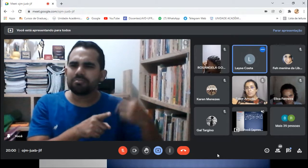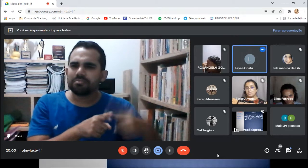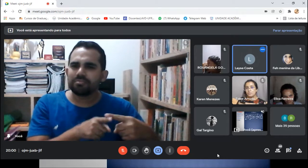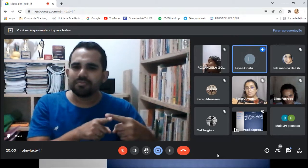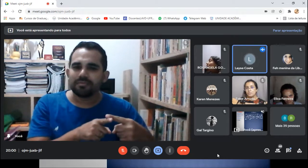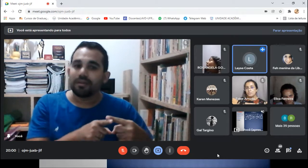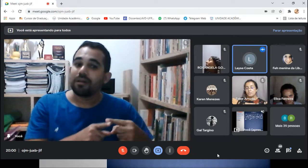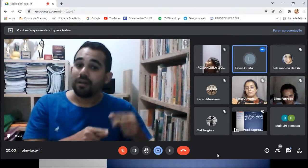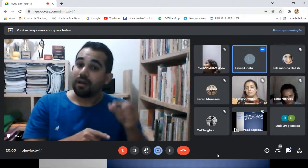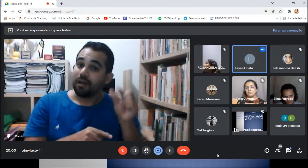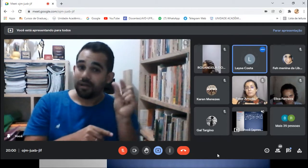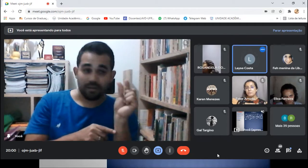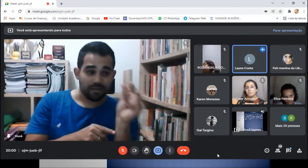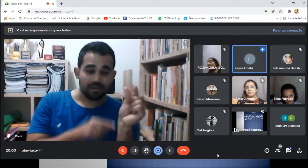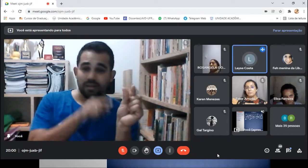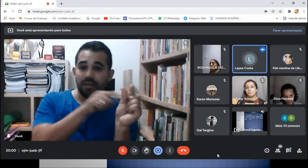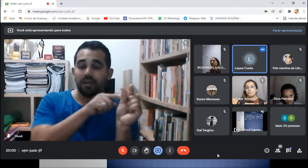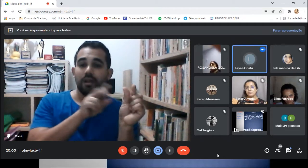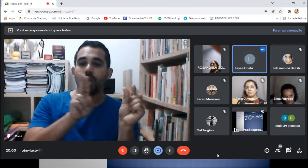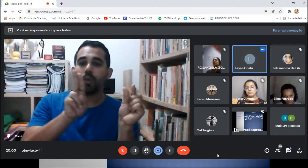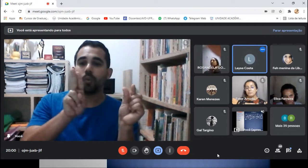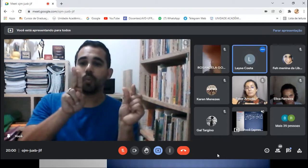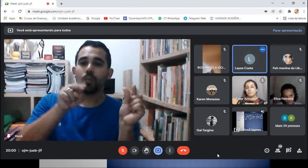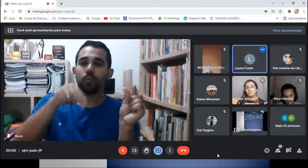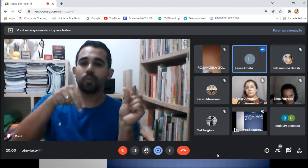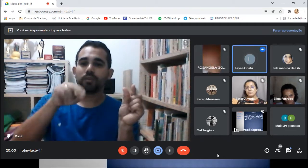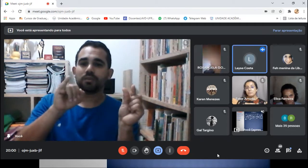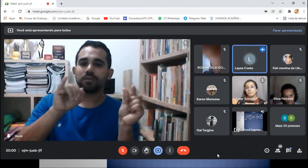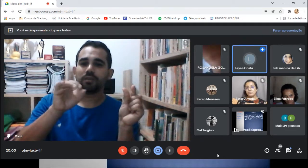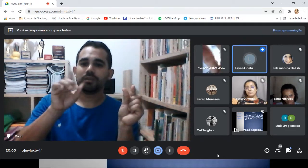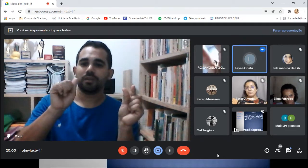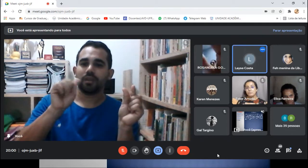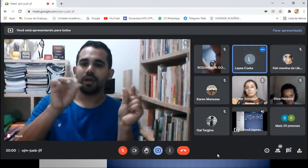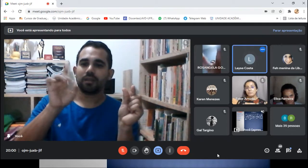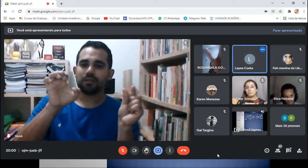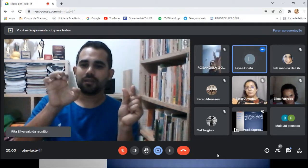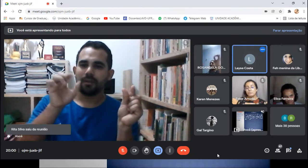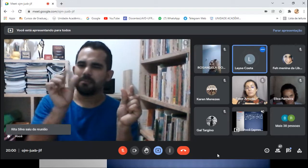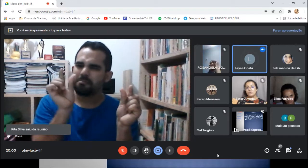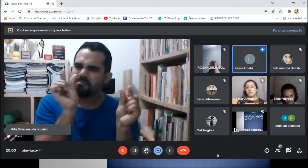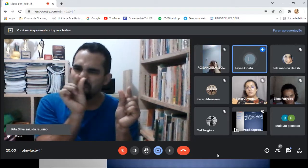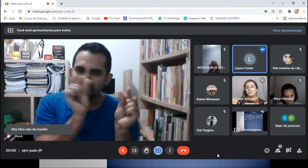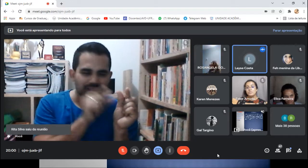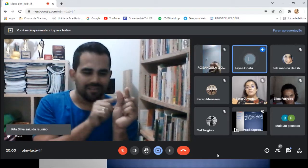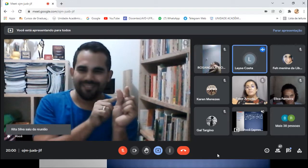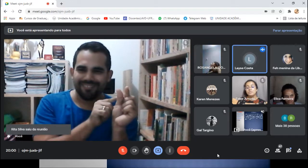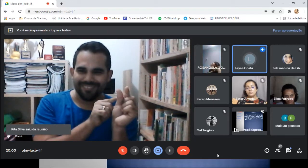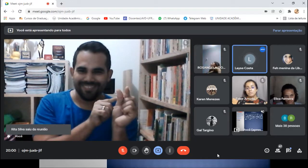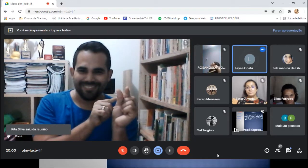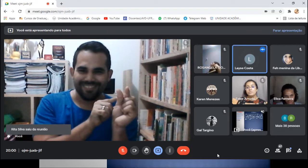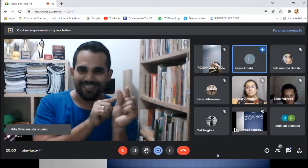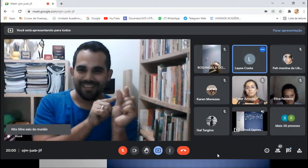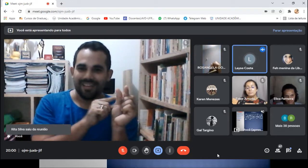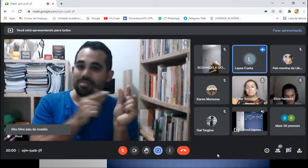o quê? O que seria? O fonema é a unidade, né, pequenininha, a